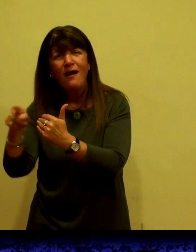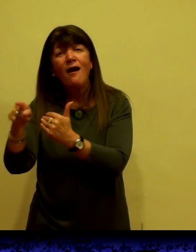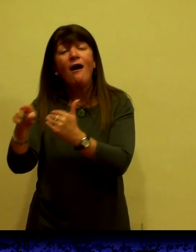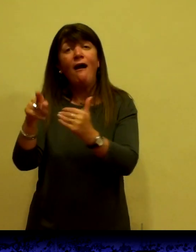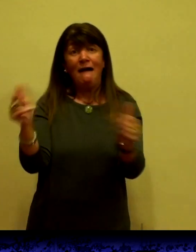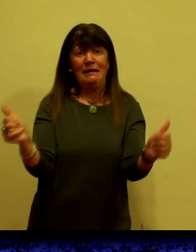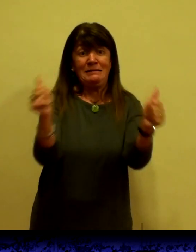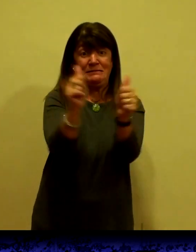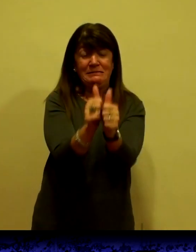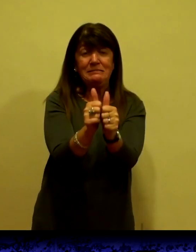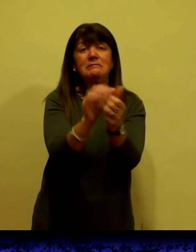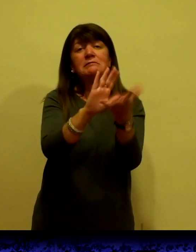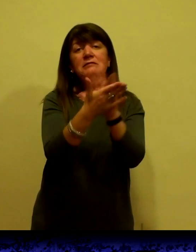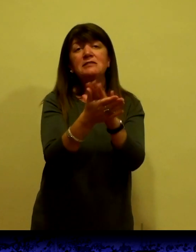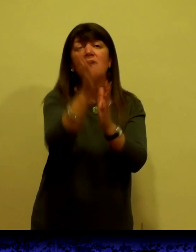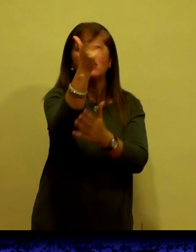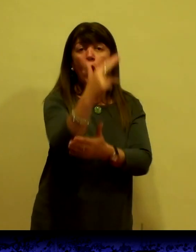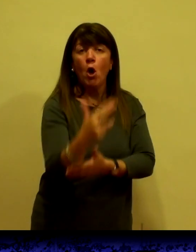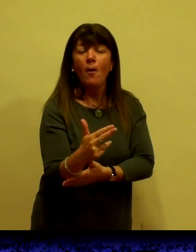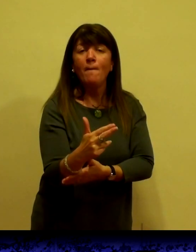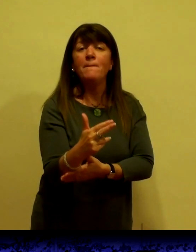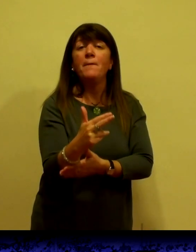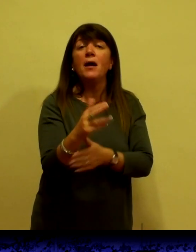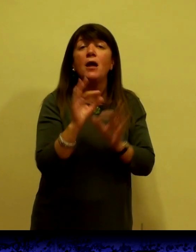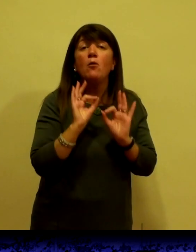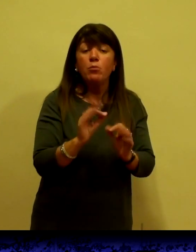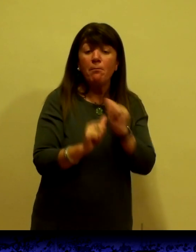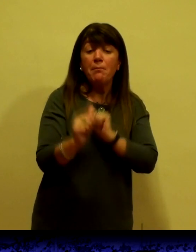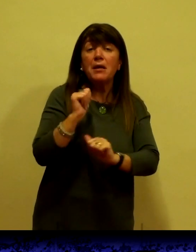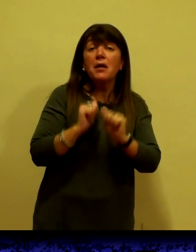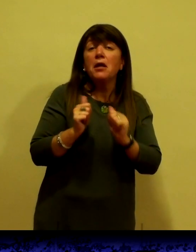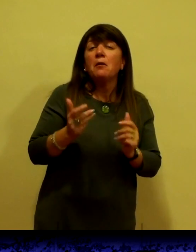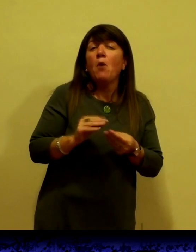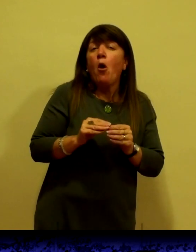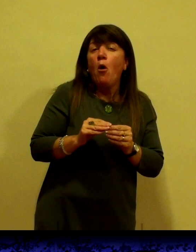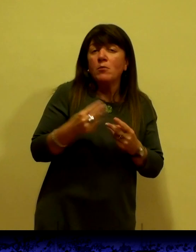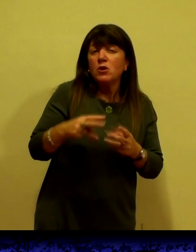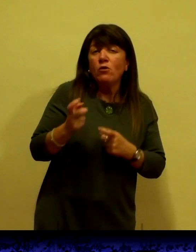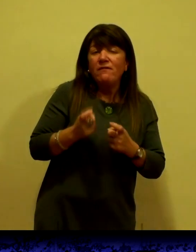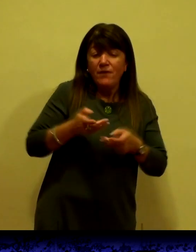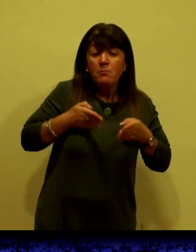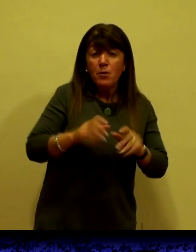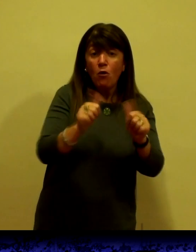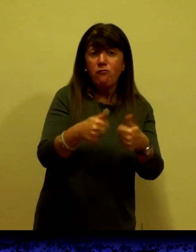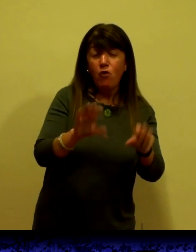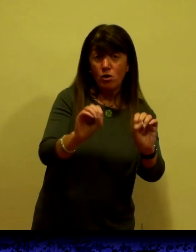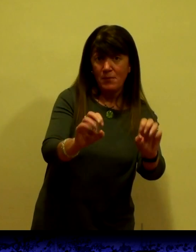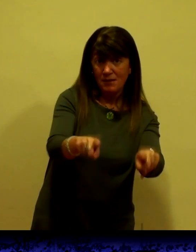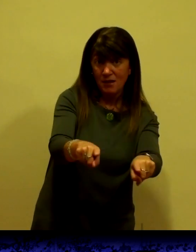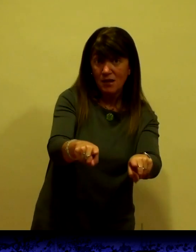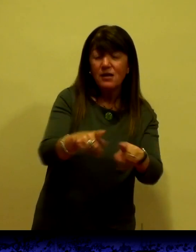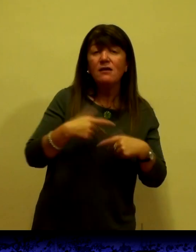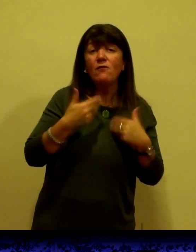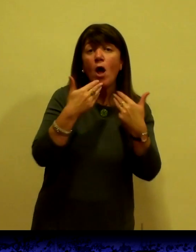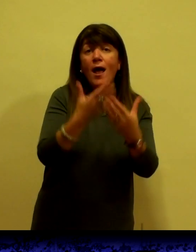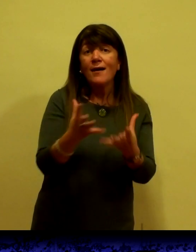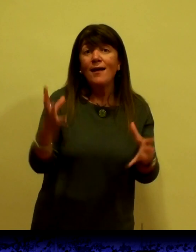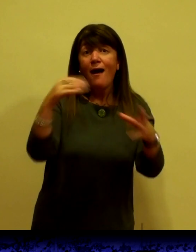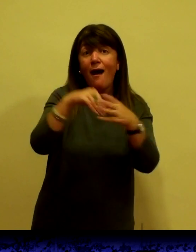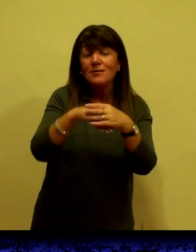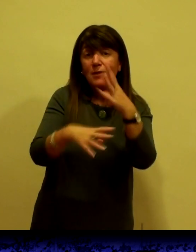ideato e realizzato queste opere inedite al termine di un percorso formativo che è stato però anche un percorso di empowerment culturale, in